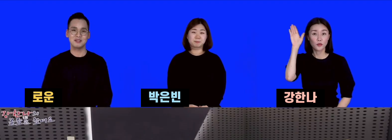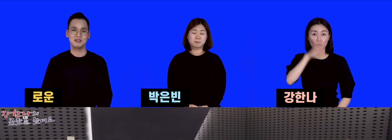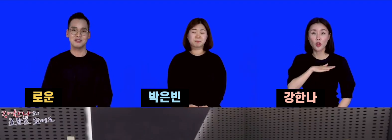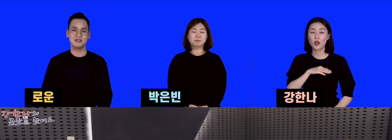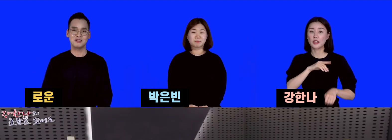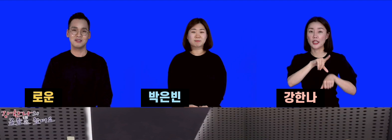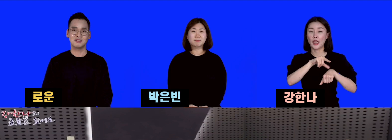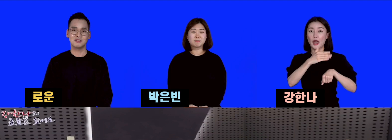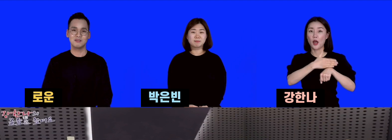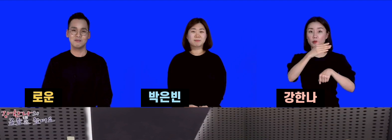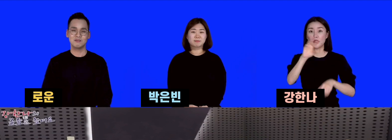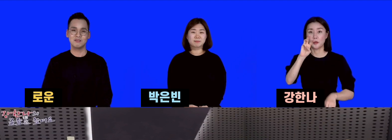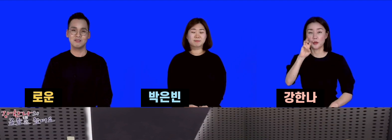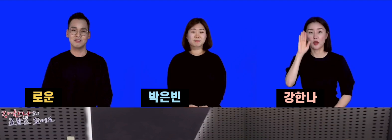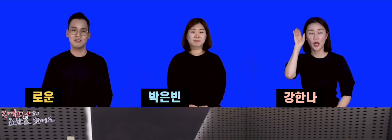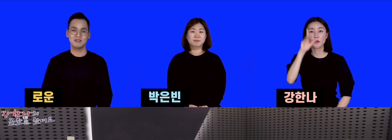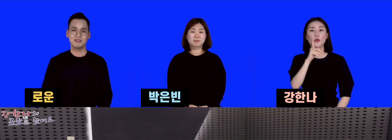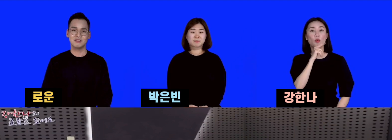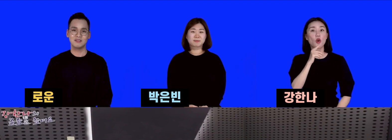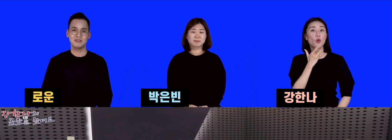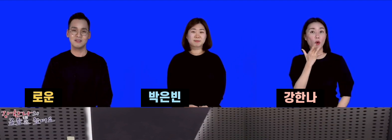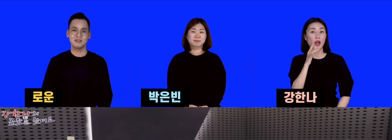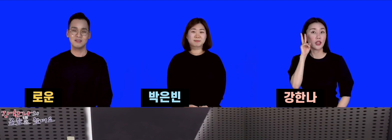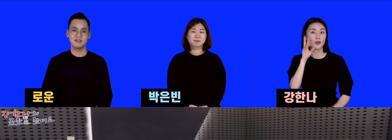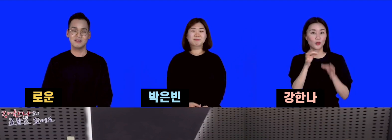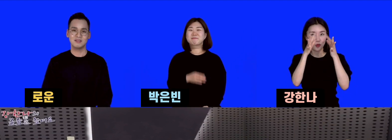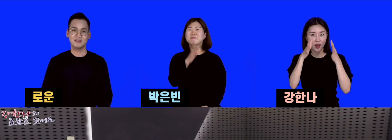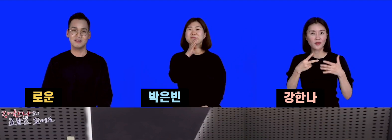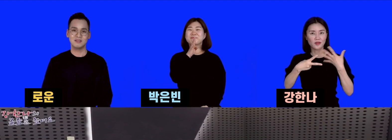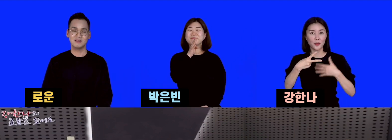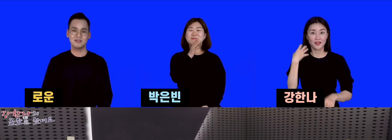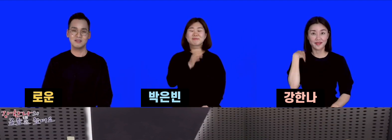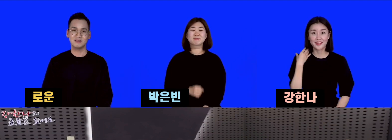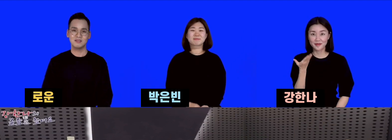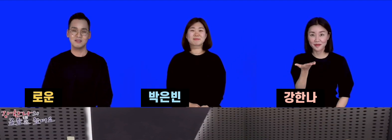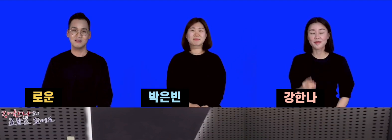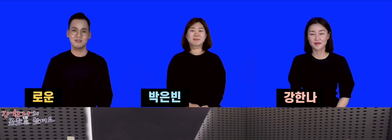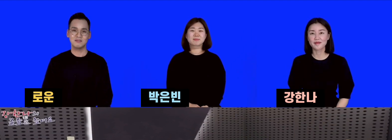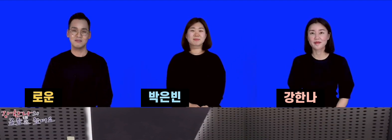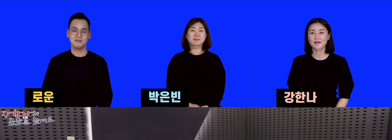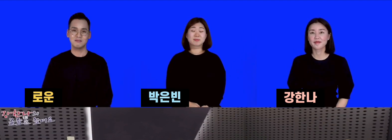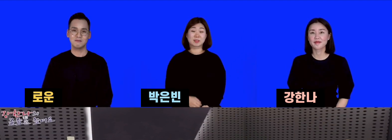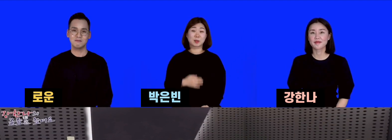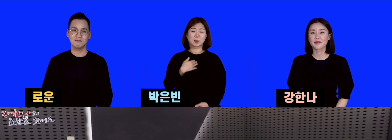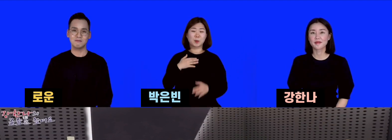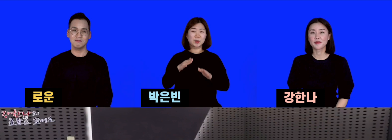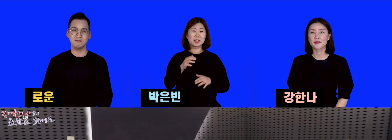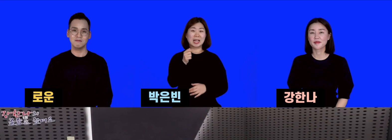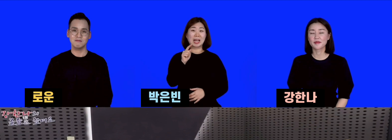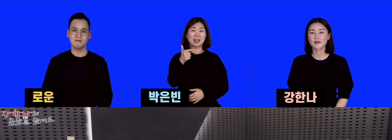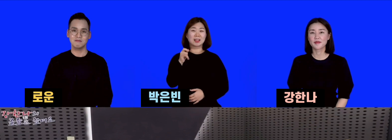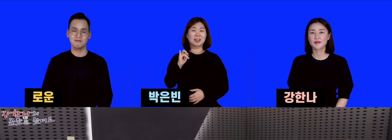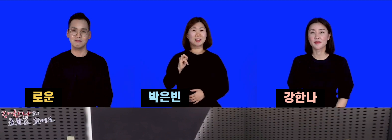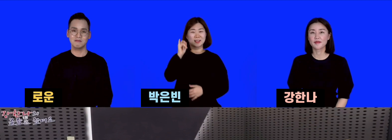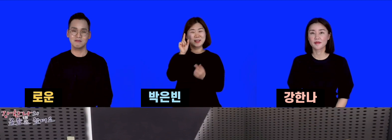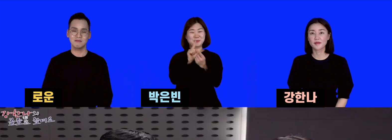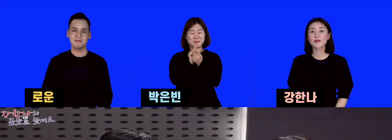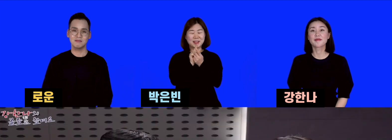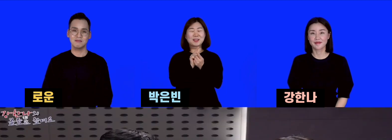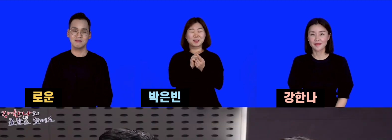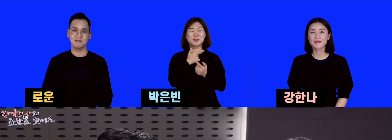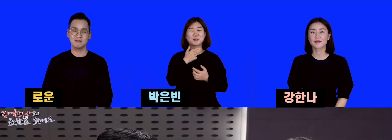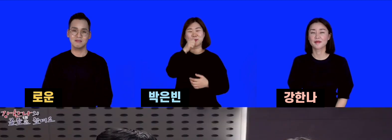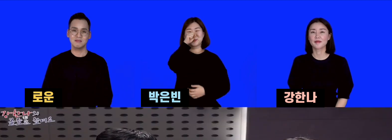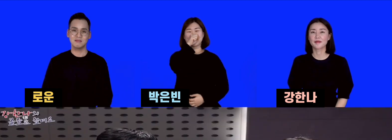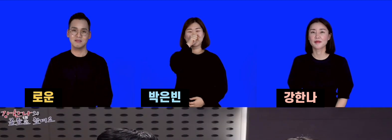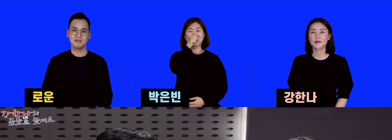저희가 믿고 보겠네요 그죠? 이제 월화는 책임지겠네요 그죠? 맞습니다 우리 은빈 씨 네 저도 오늘 한나 언니 뵐 수 있어서